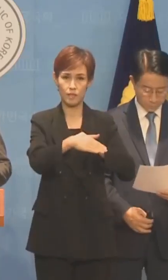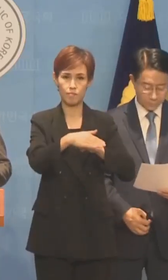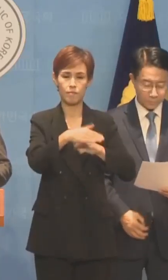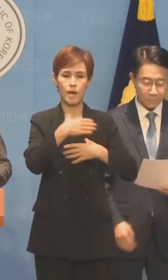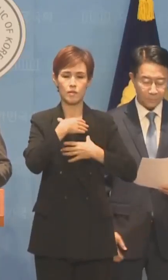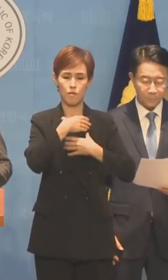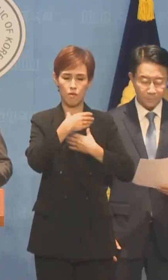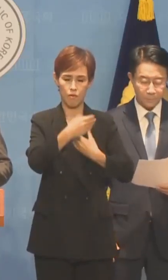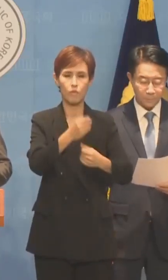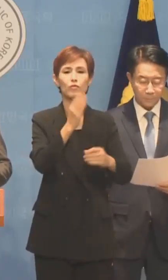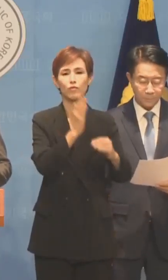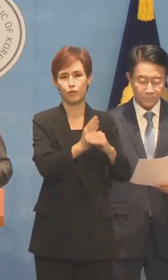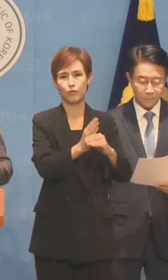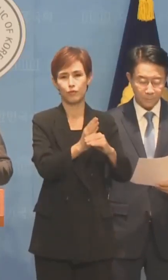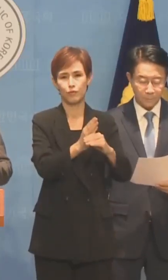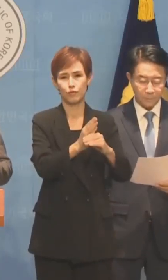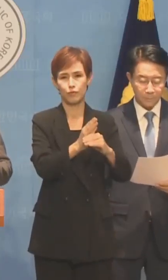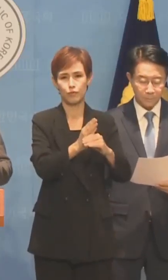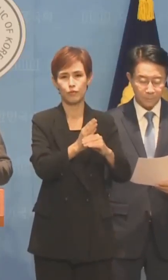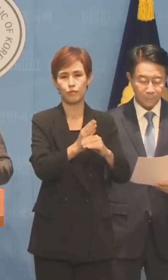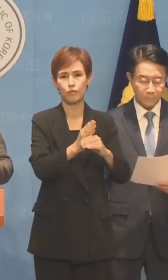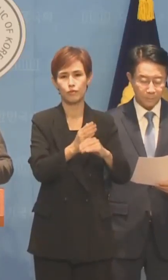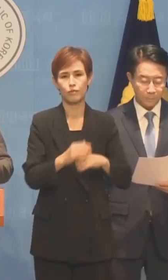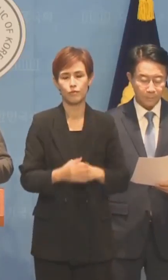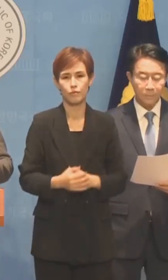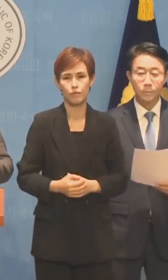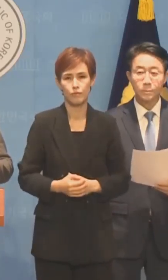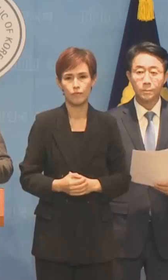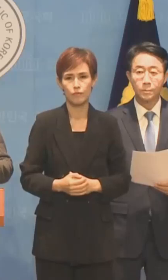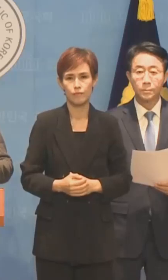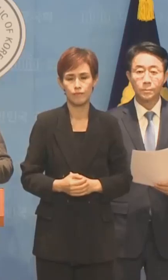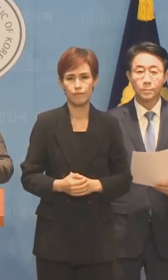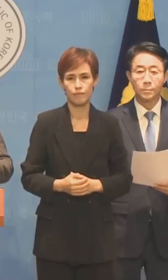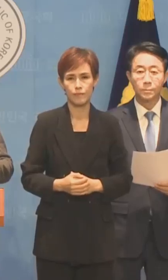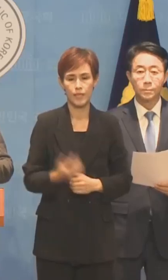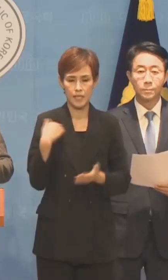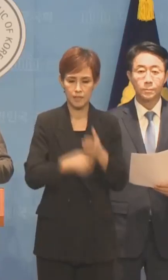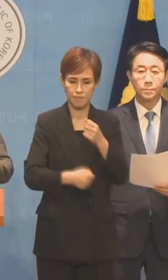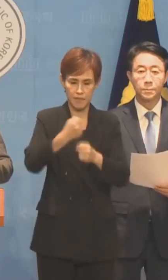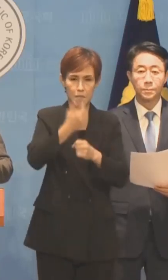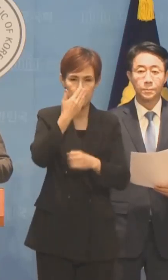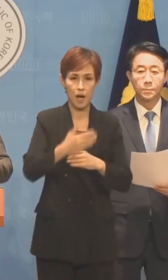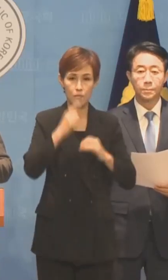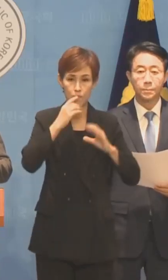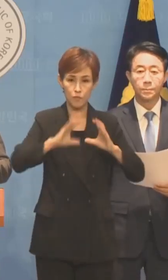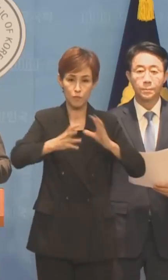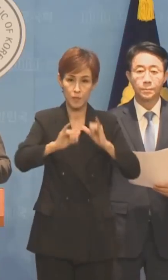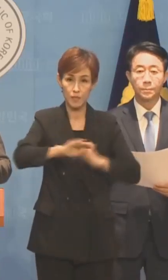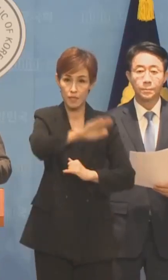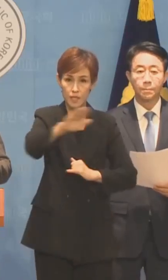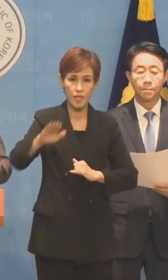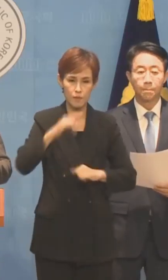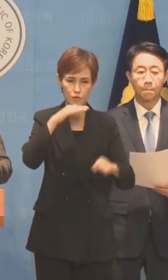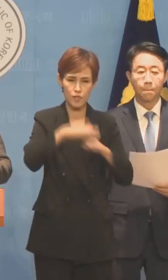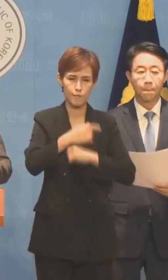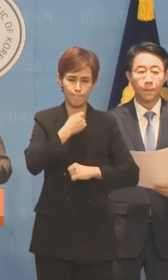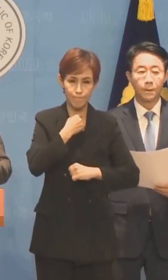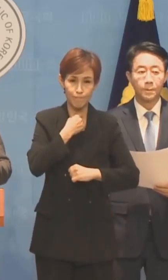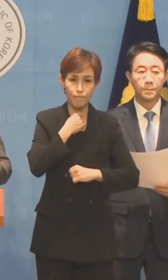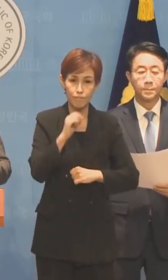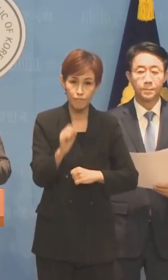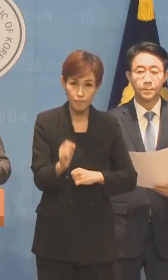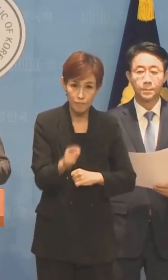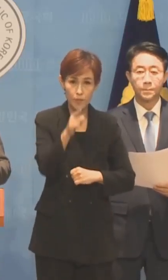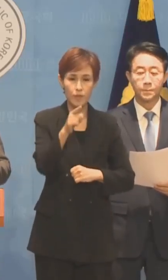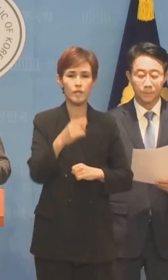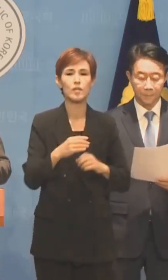안정을 되찾고 정상화될 것이다. 국민의 성숙한 민주주의 의지와 열망으로 대한민국은 빠르게 민주주의의